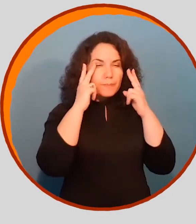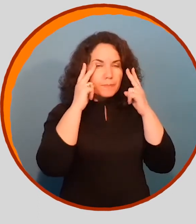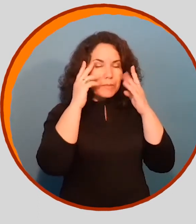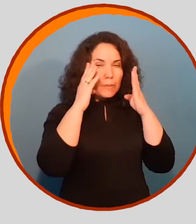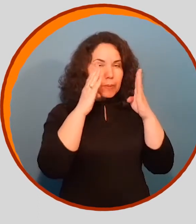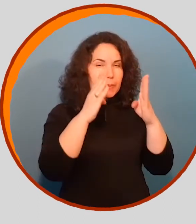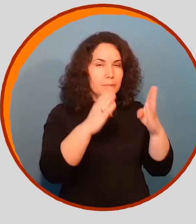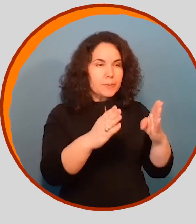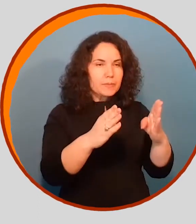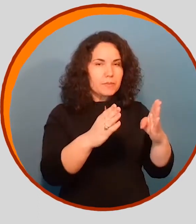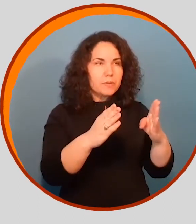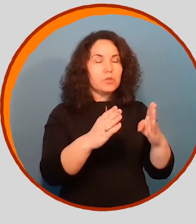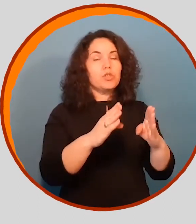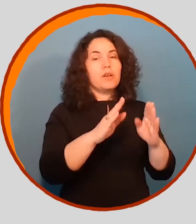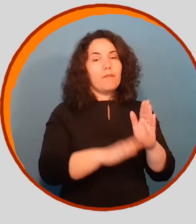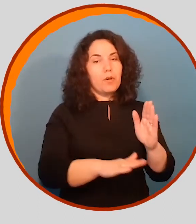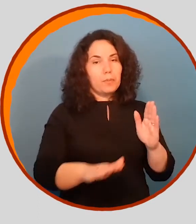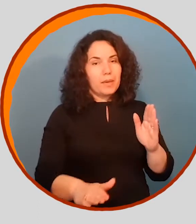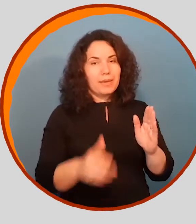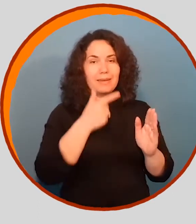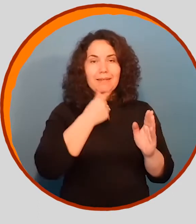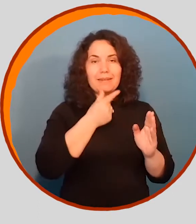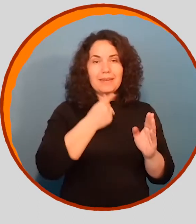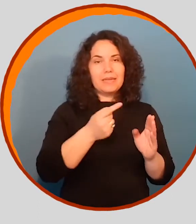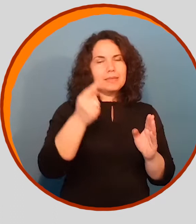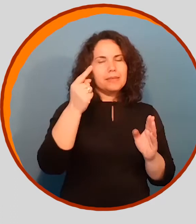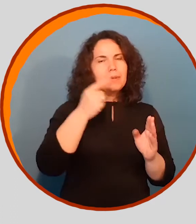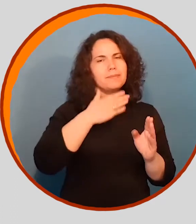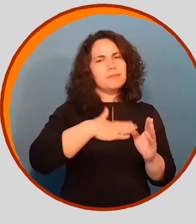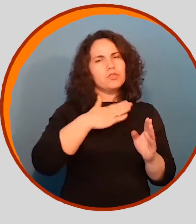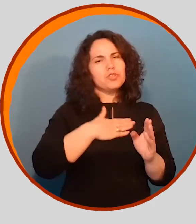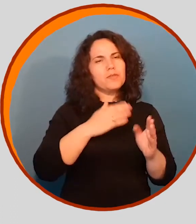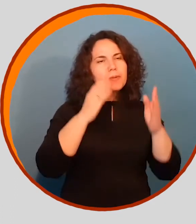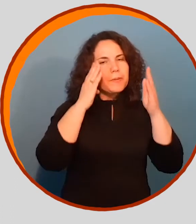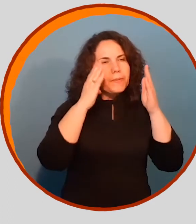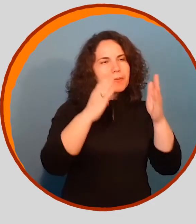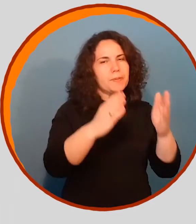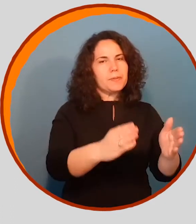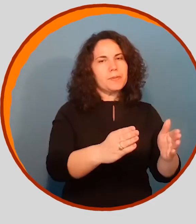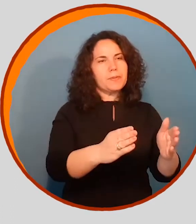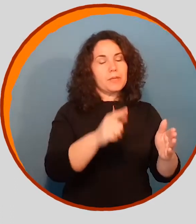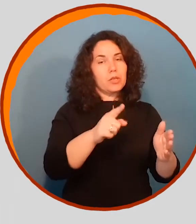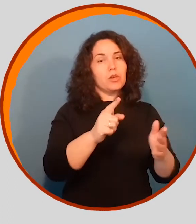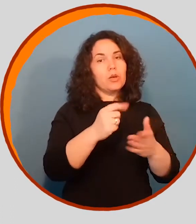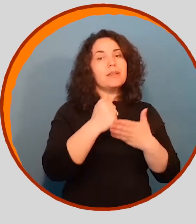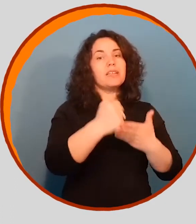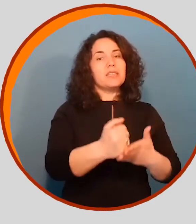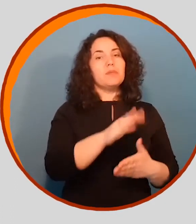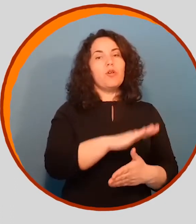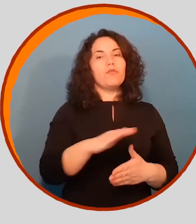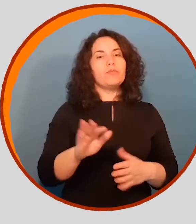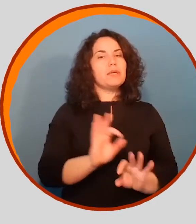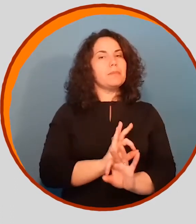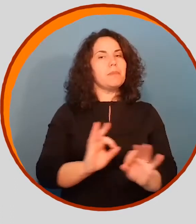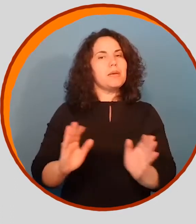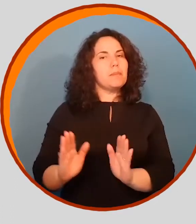të përkushtuar. Në momentin që ata e dinë që rutina e dinë se çfarë vjen më pas, pra është e parashikueshme, i ndihmon